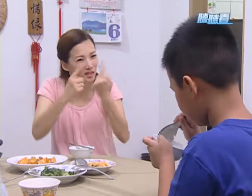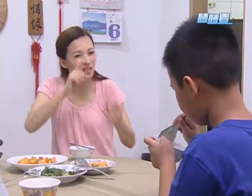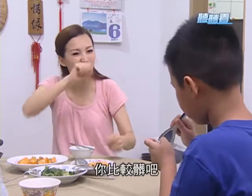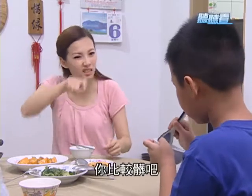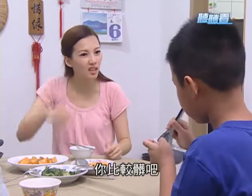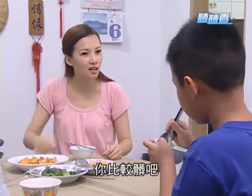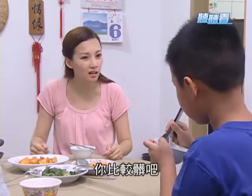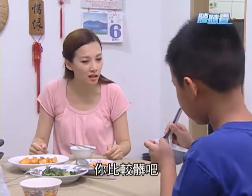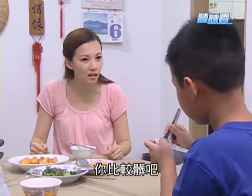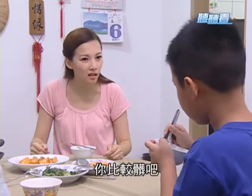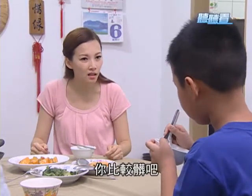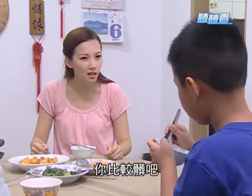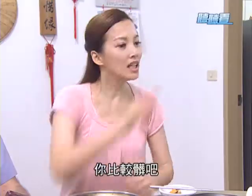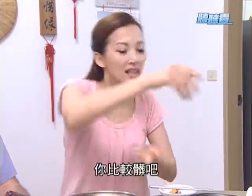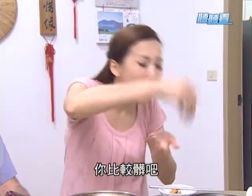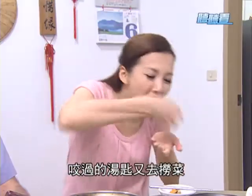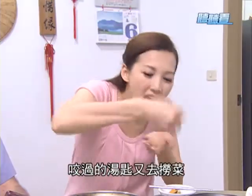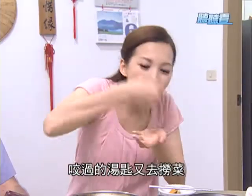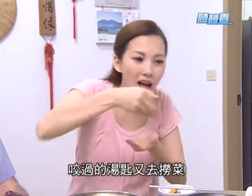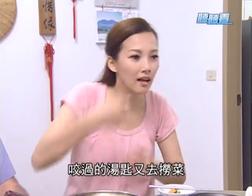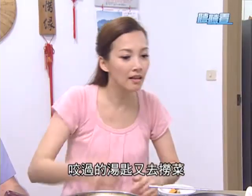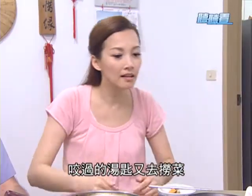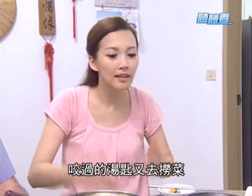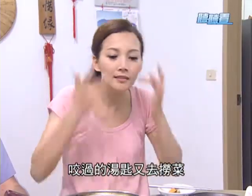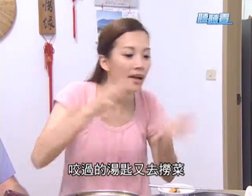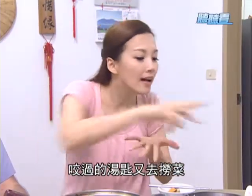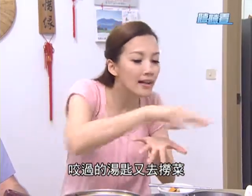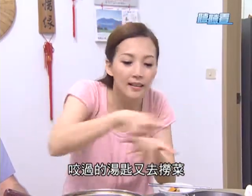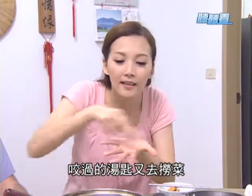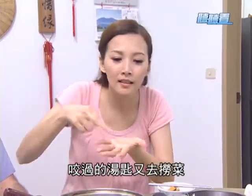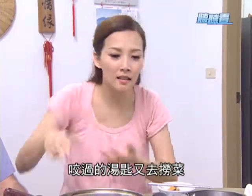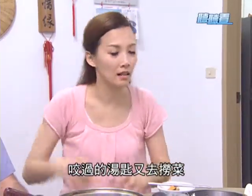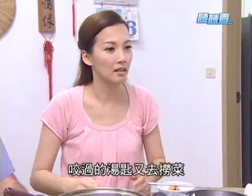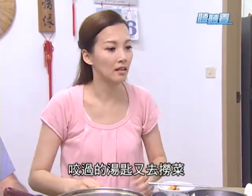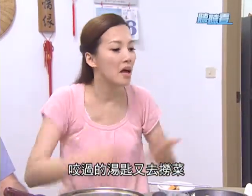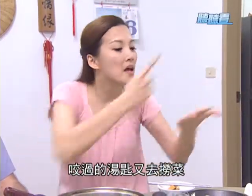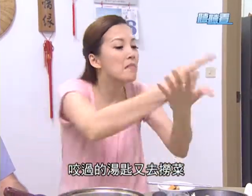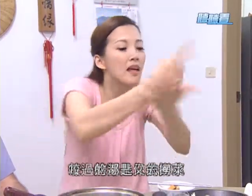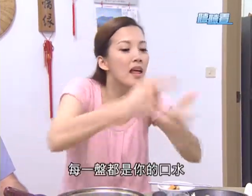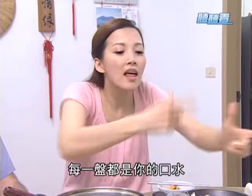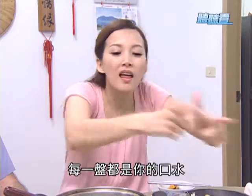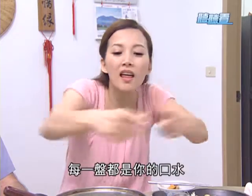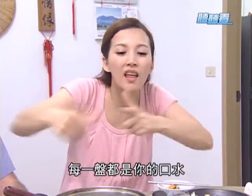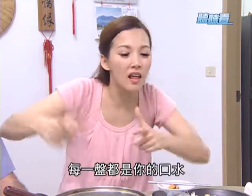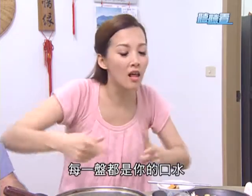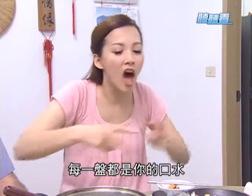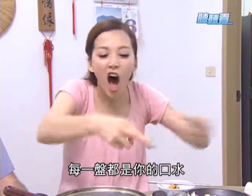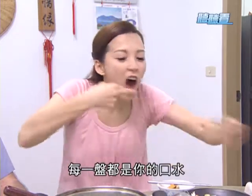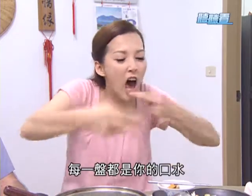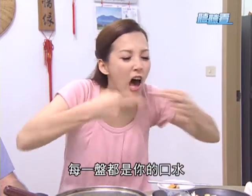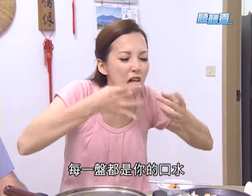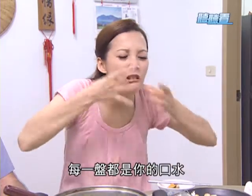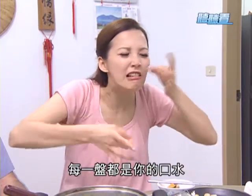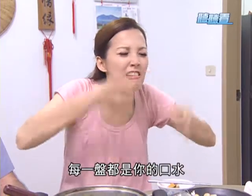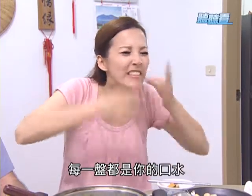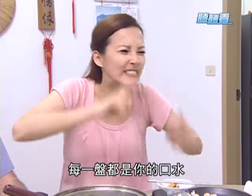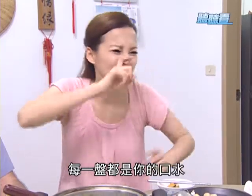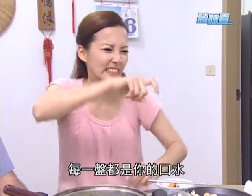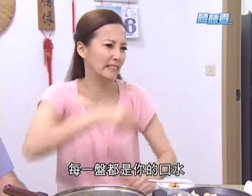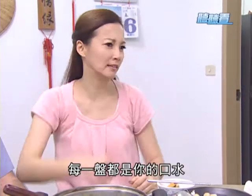你比较脏吧，咬过的汤匙又去捞菜，每一盘都是你的口水，脏